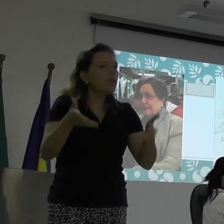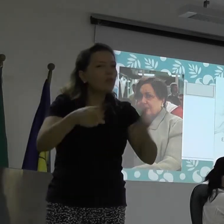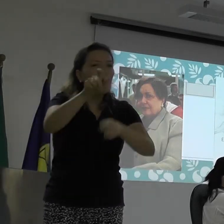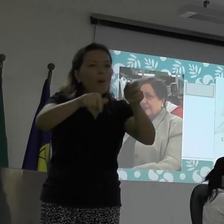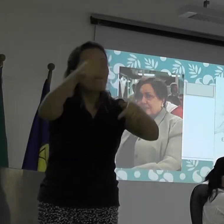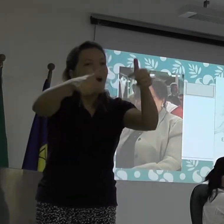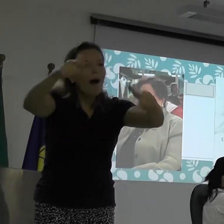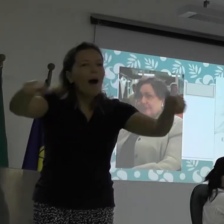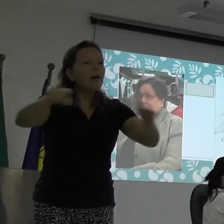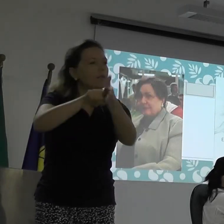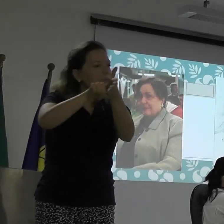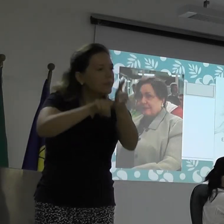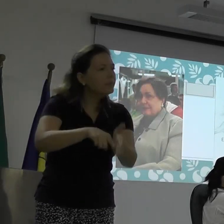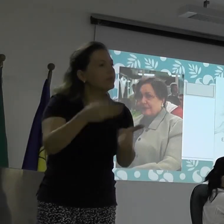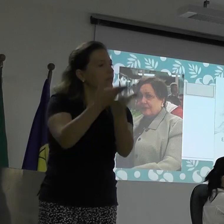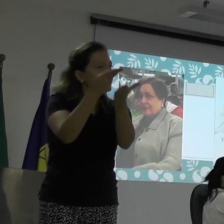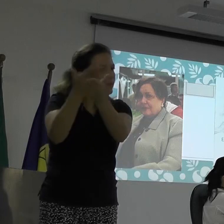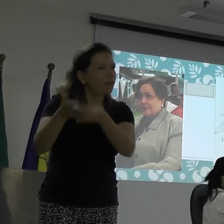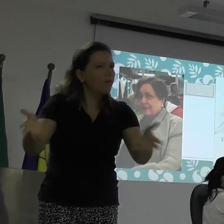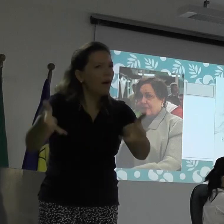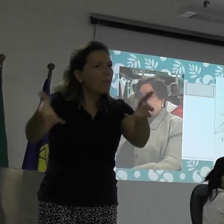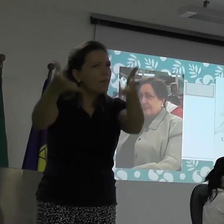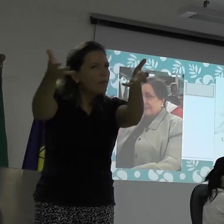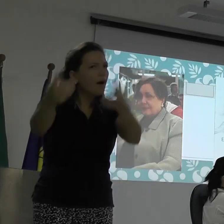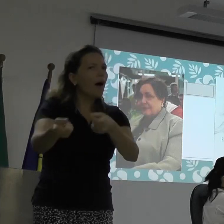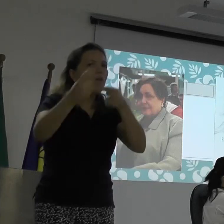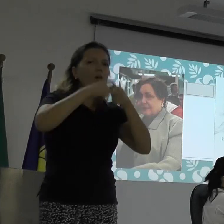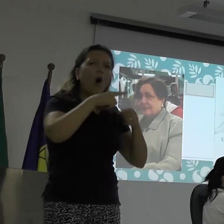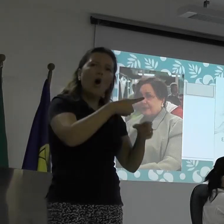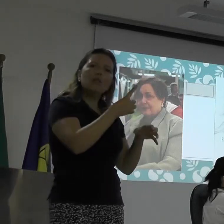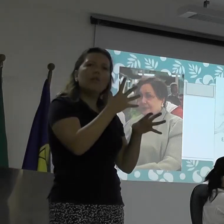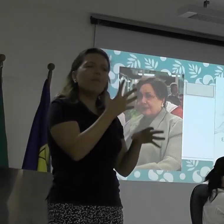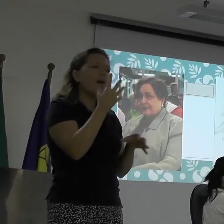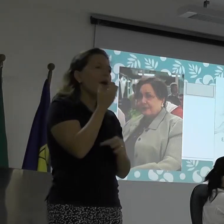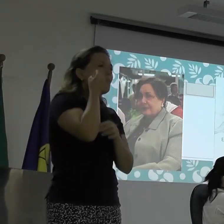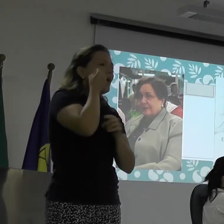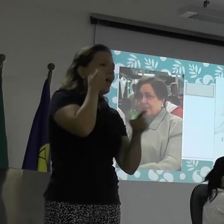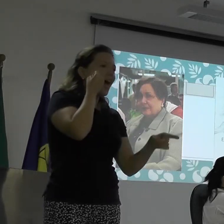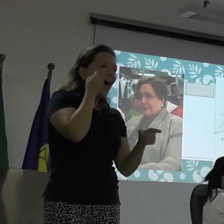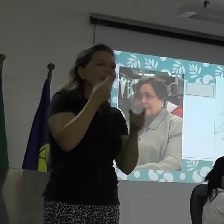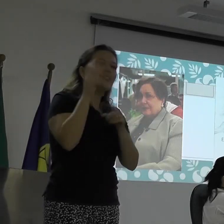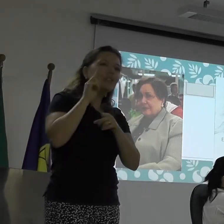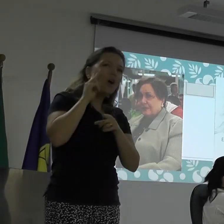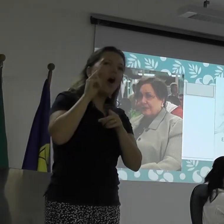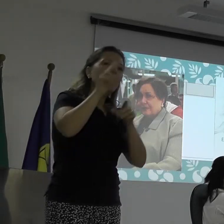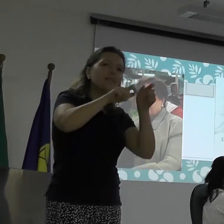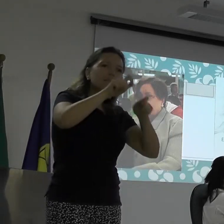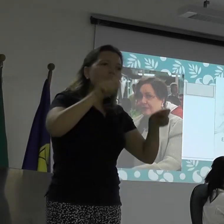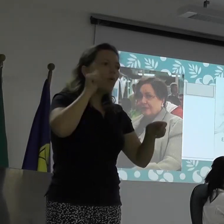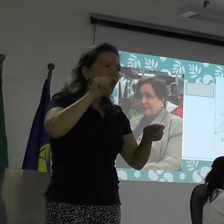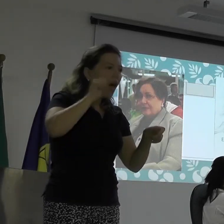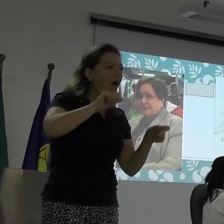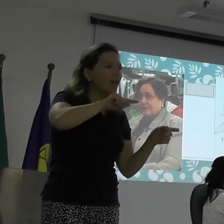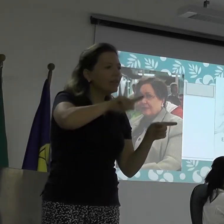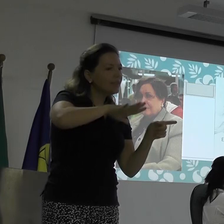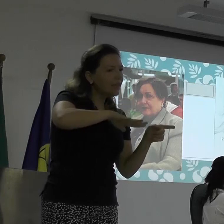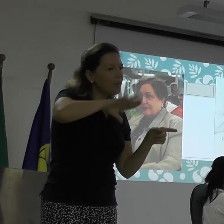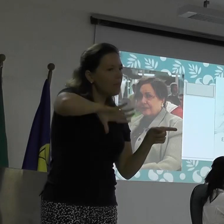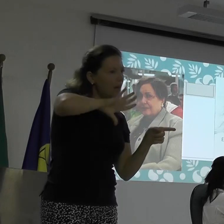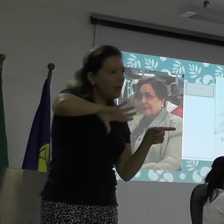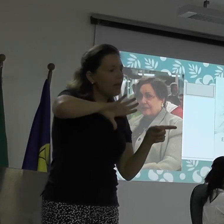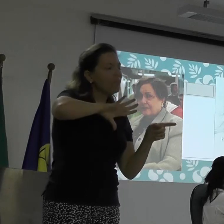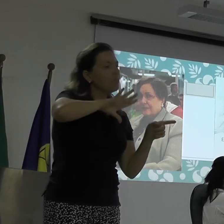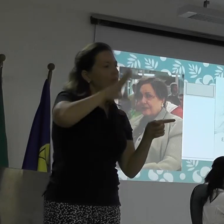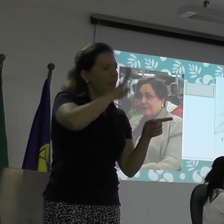de investigação, voltados para recuperar a história da mulher de letras no Brasil e contribuindo, outros sim,